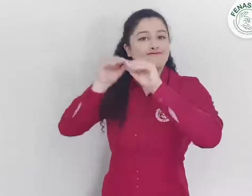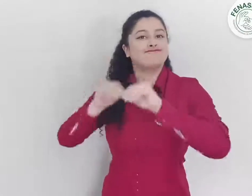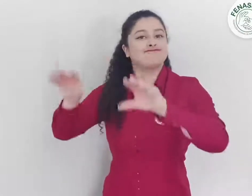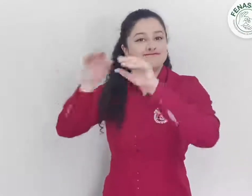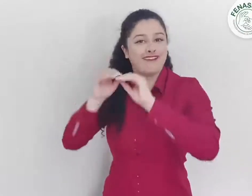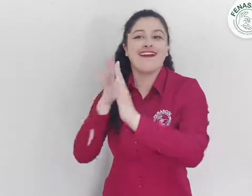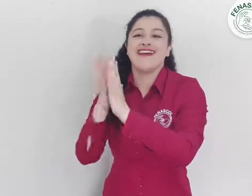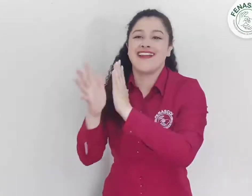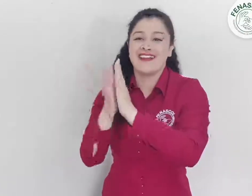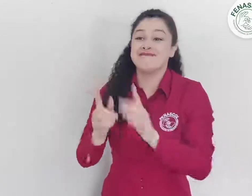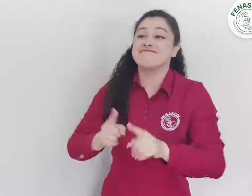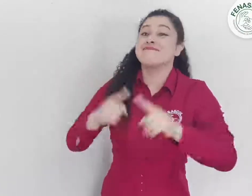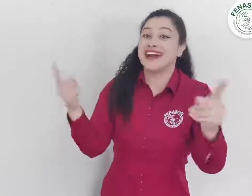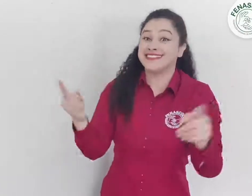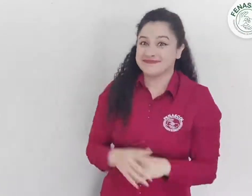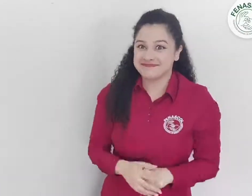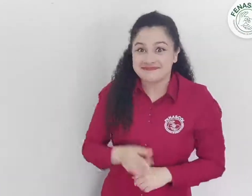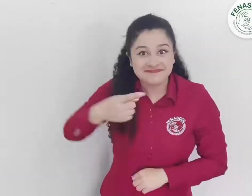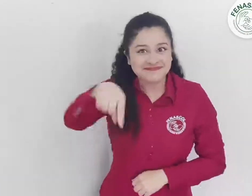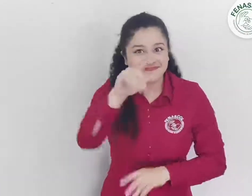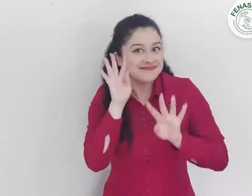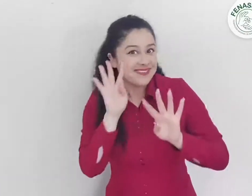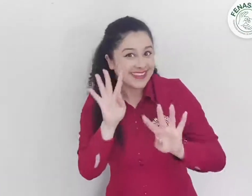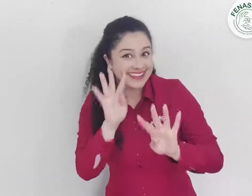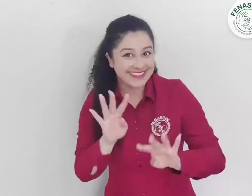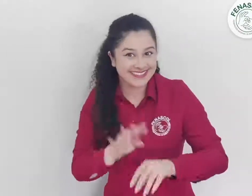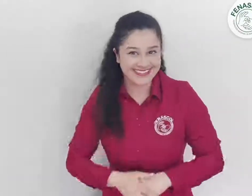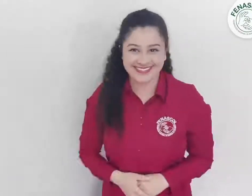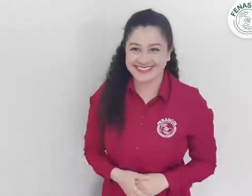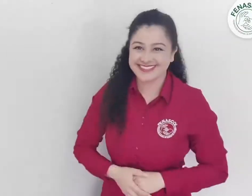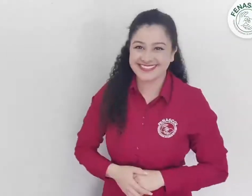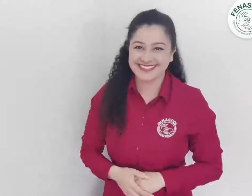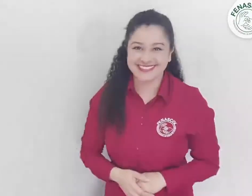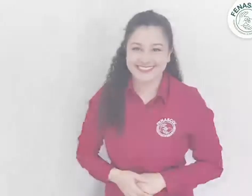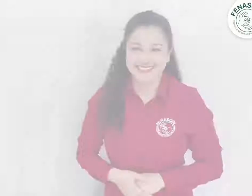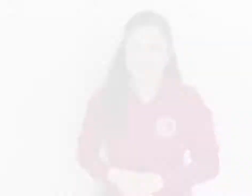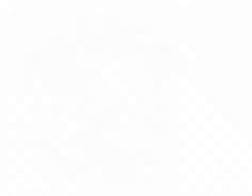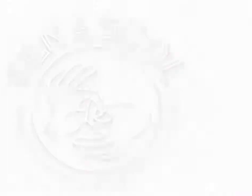señales así que estén pendientes